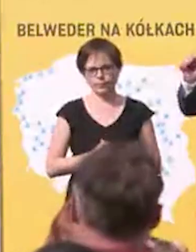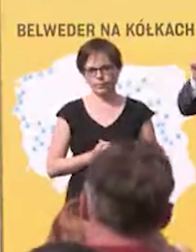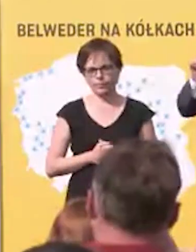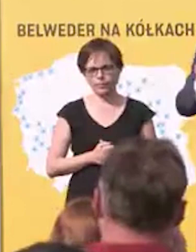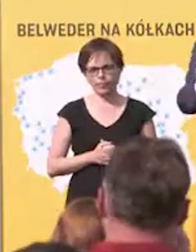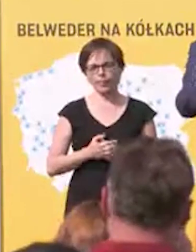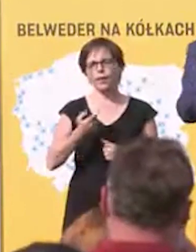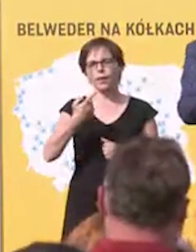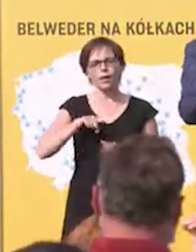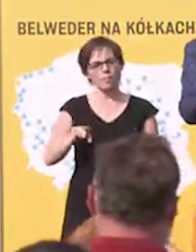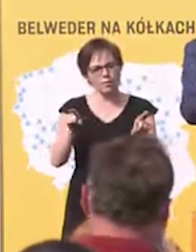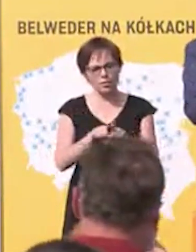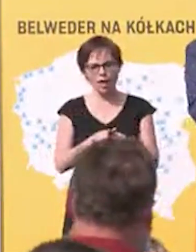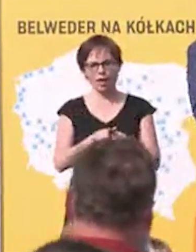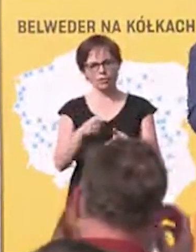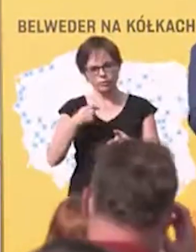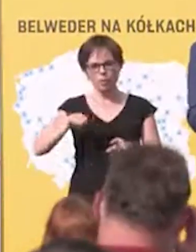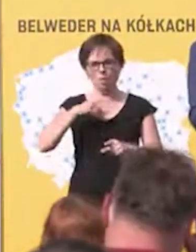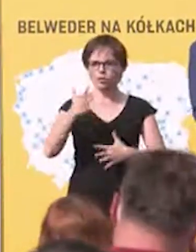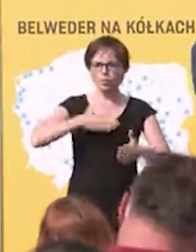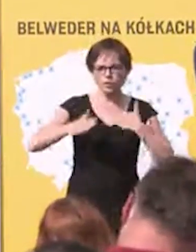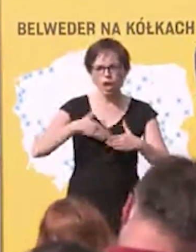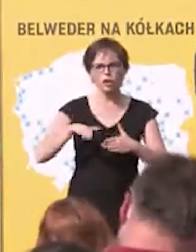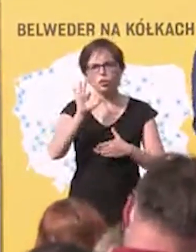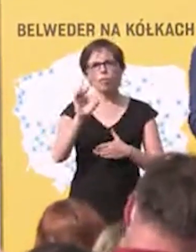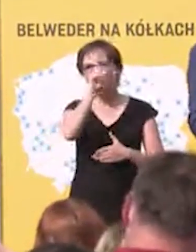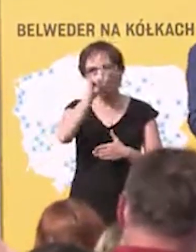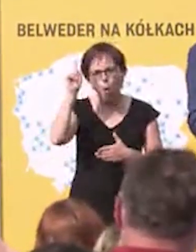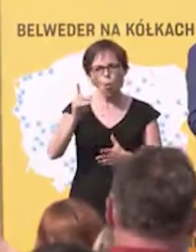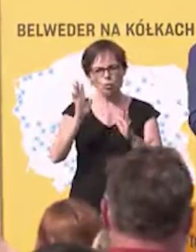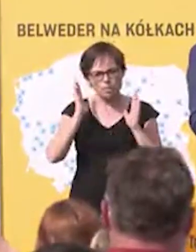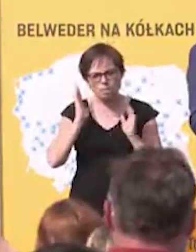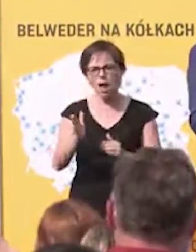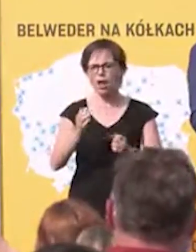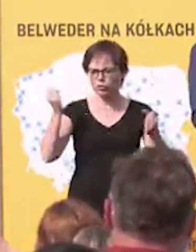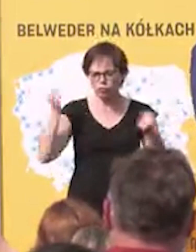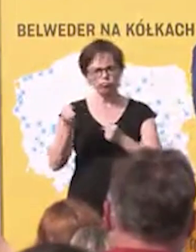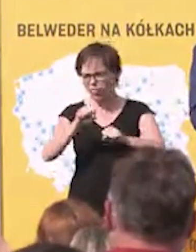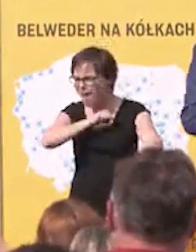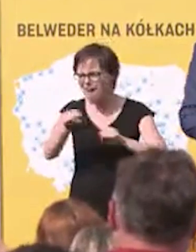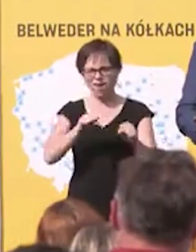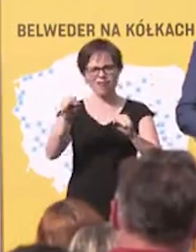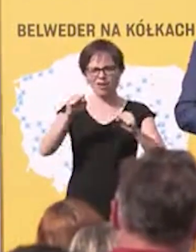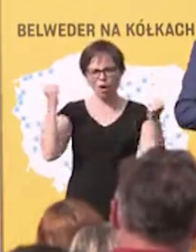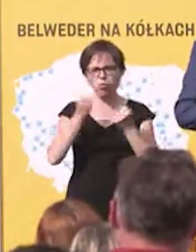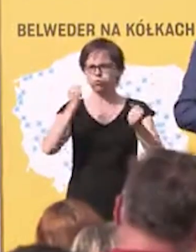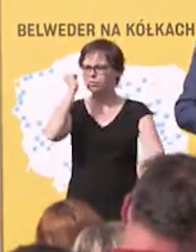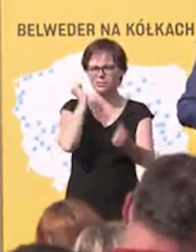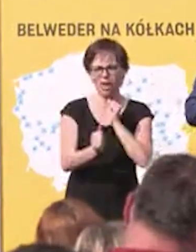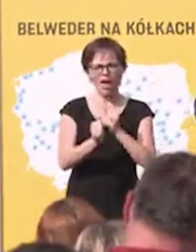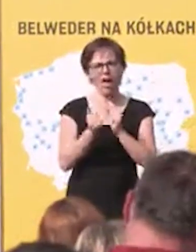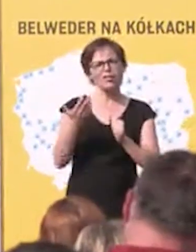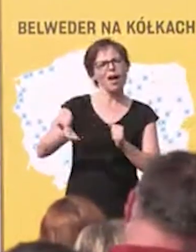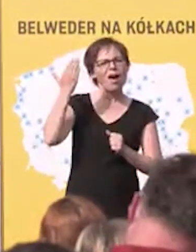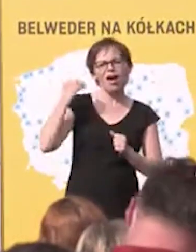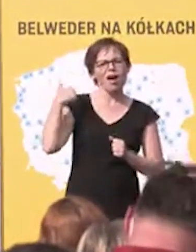Ale też z tego, że właśnie wtedy zacznie się taka fala, taki obywatelski wiatr, taka zmiana, jakiej nie